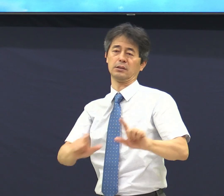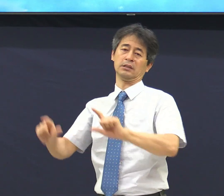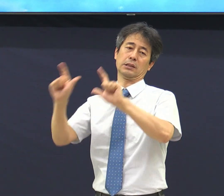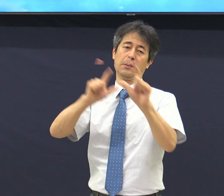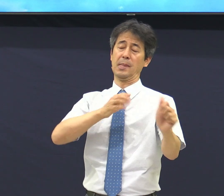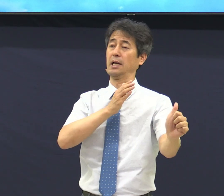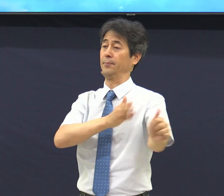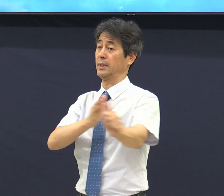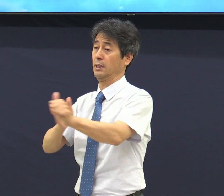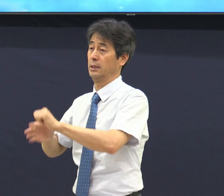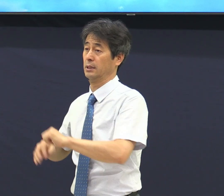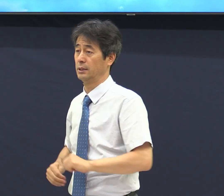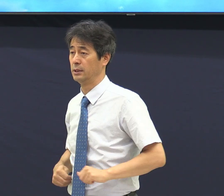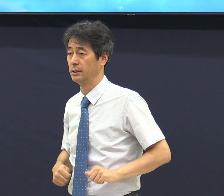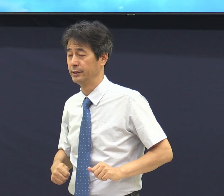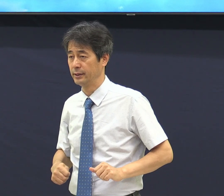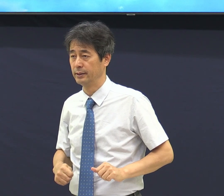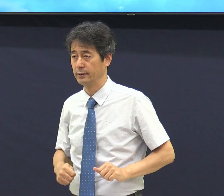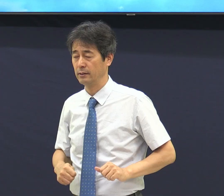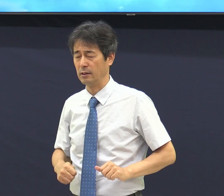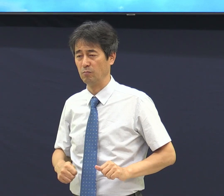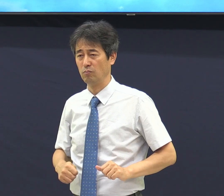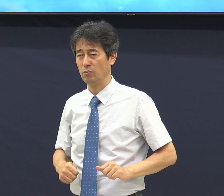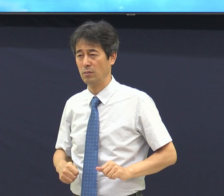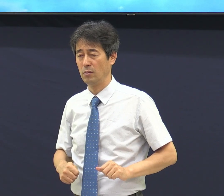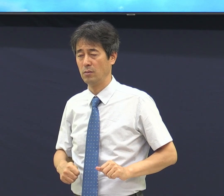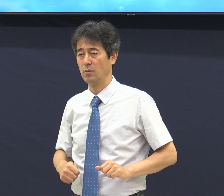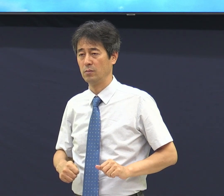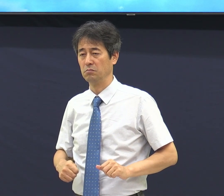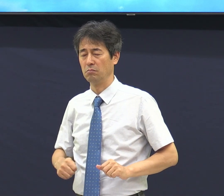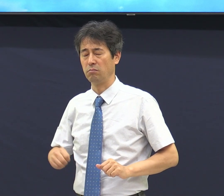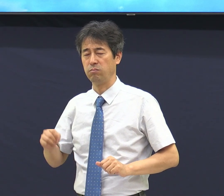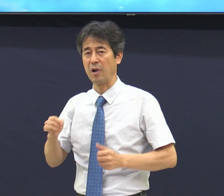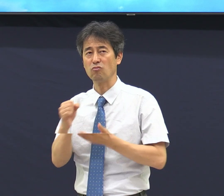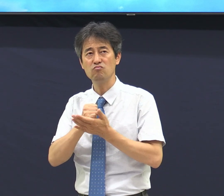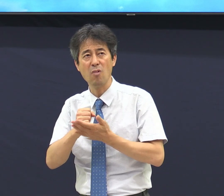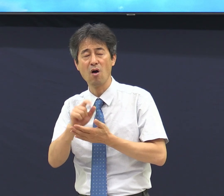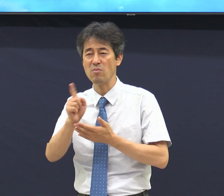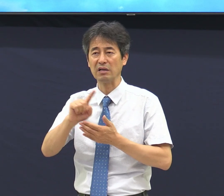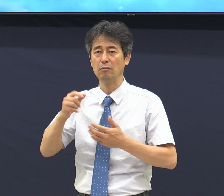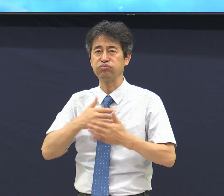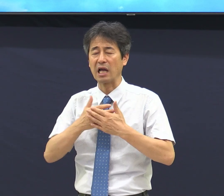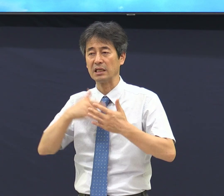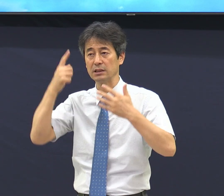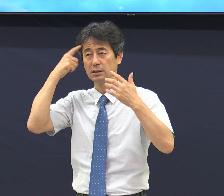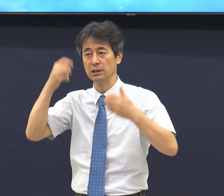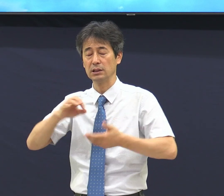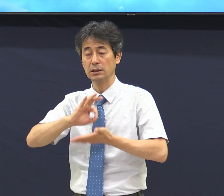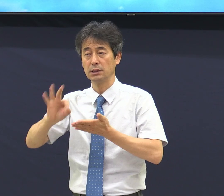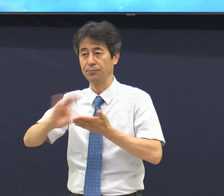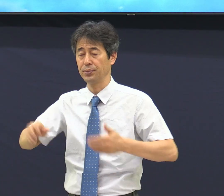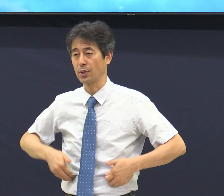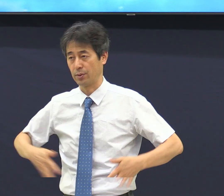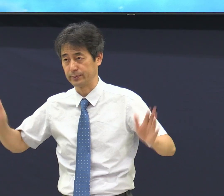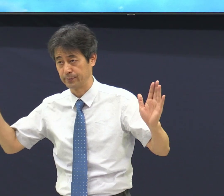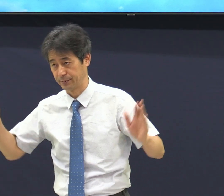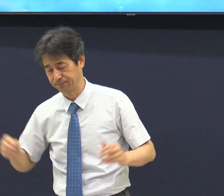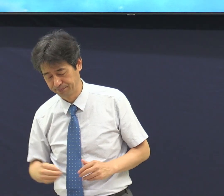우리가 하나님을 경외하며 살아가시기를 부탁드립니다. 운명론에 갇혀서 불안에 떨